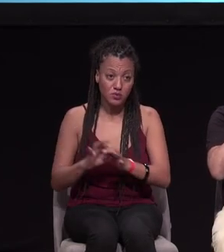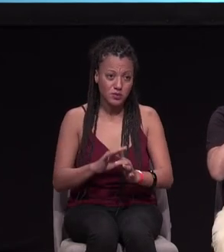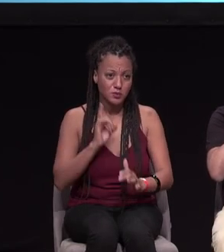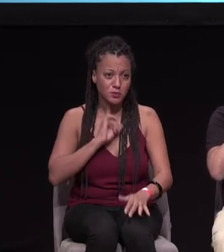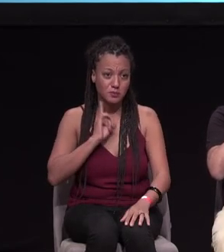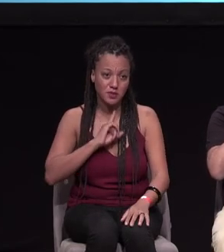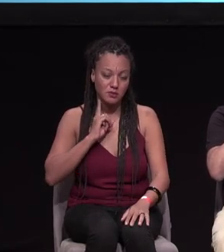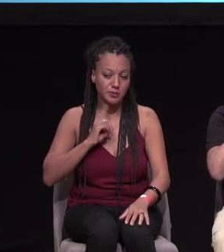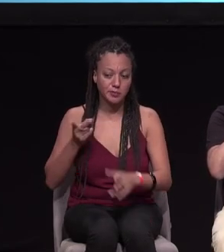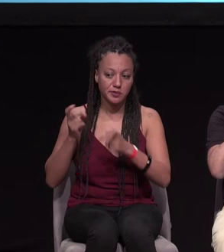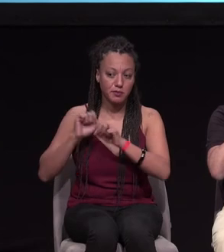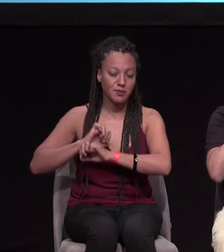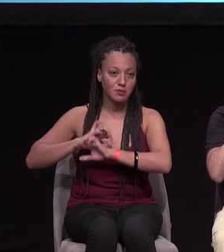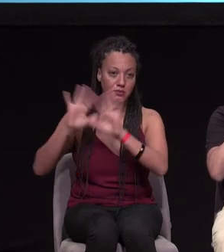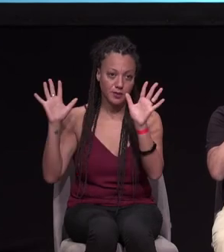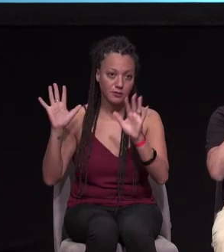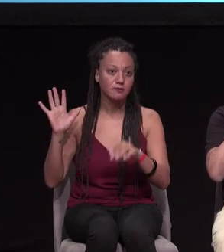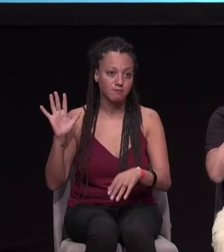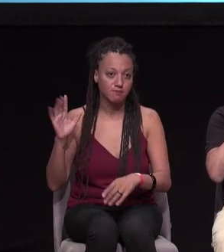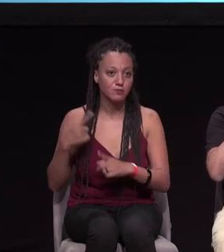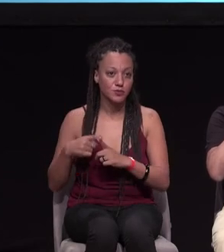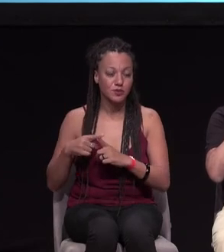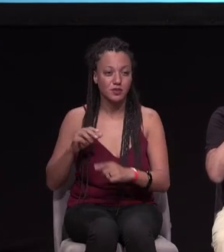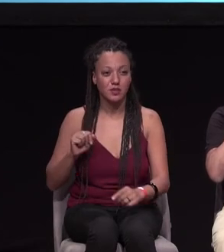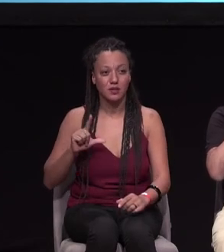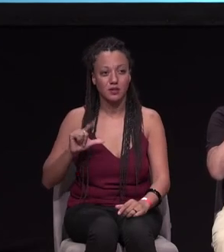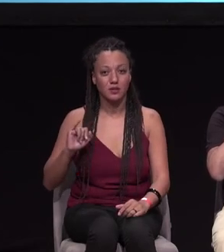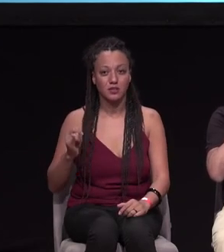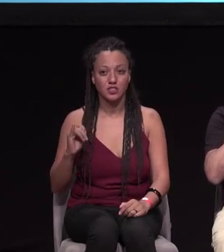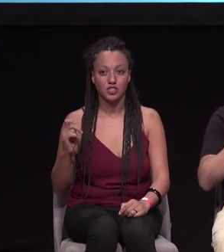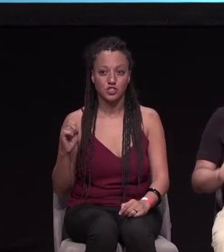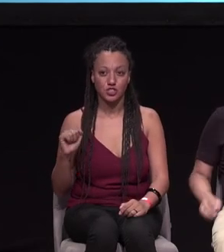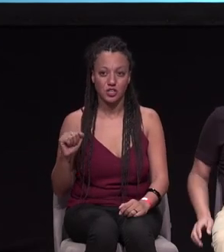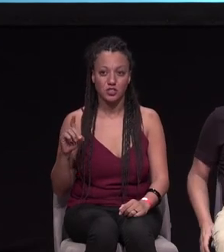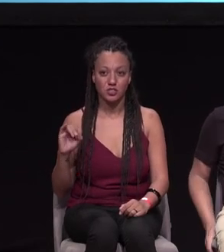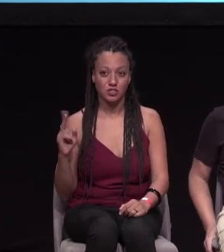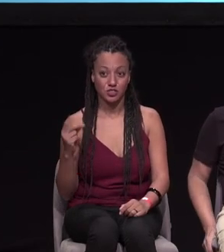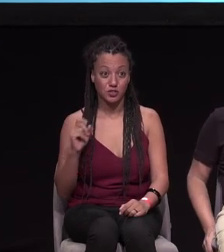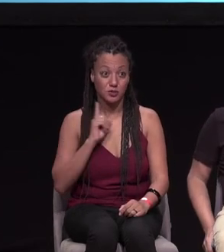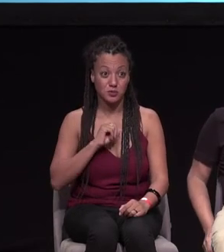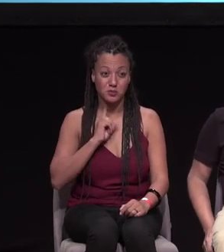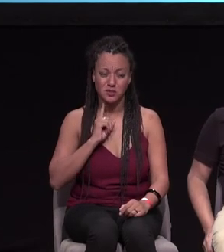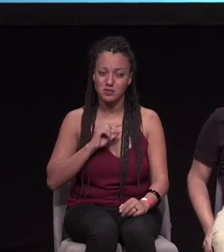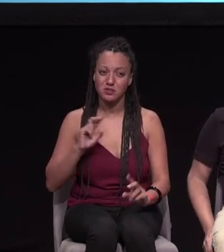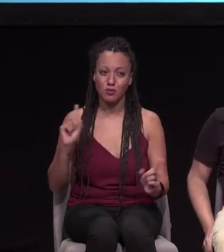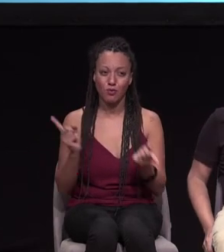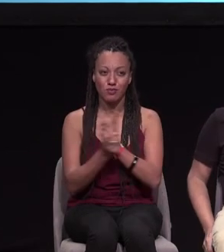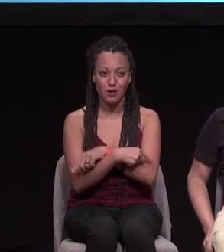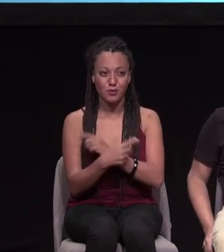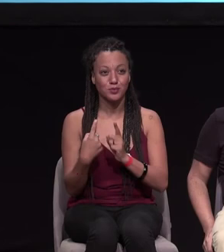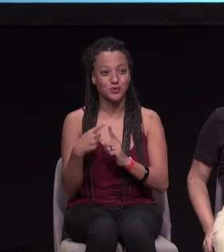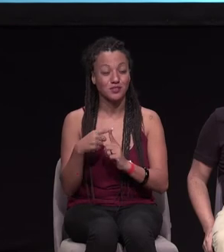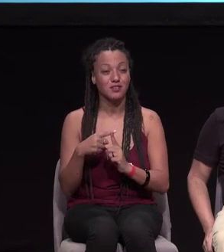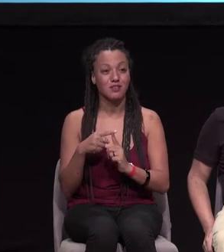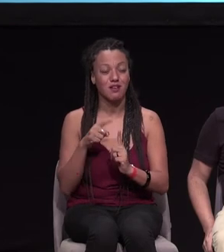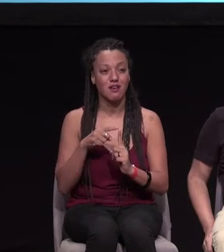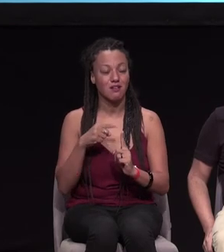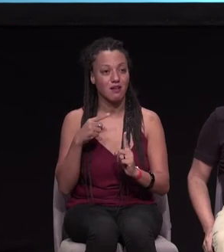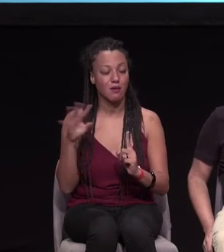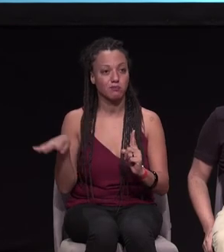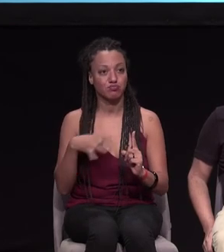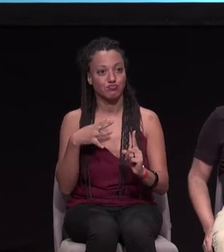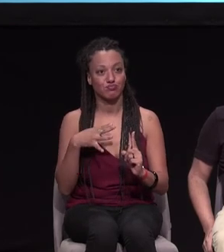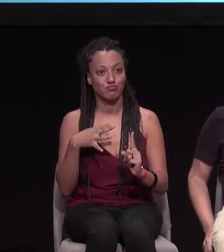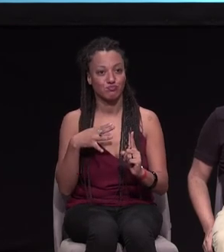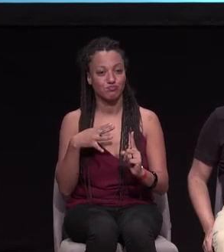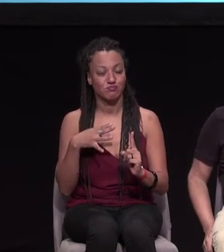pouco mais evidente essa presença então aleijadinho contrário em minas gerais ele é uma espécie de emblema local né a ele